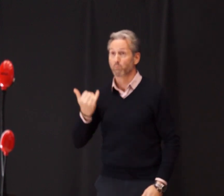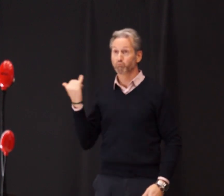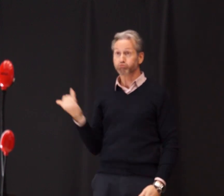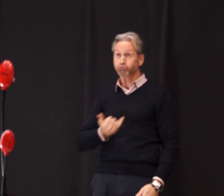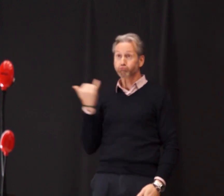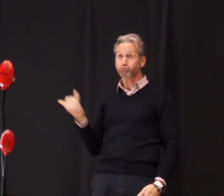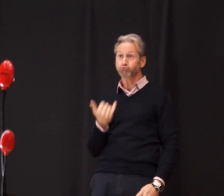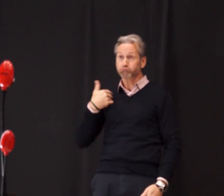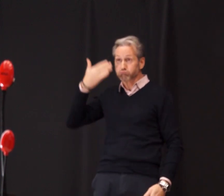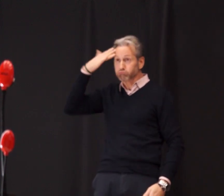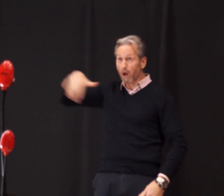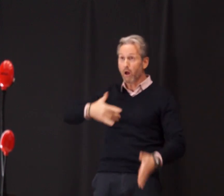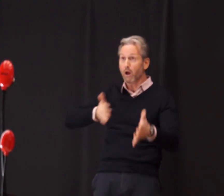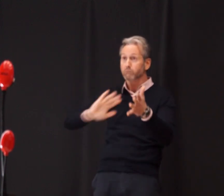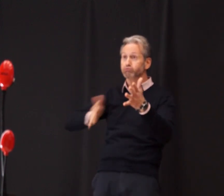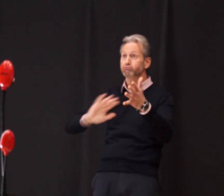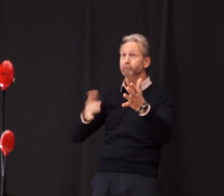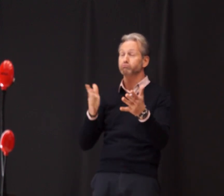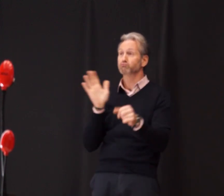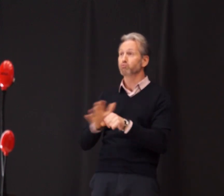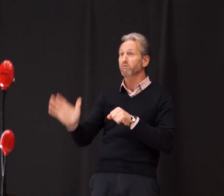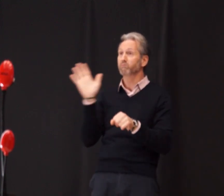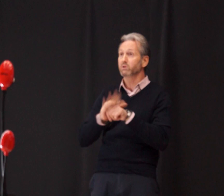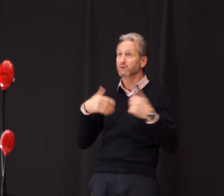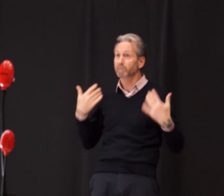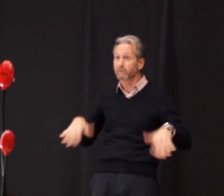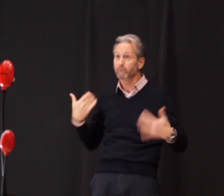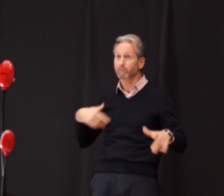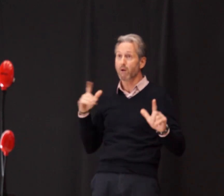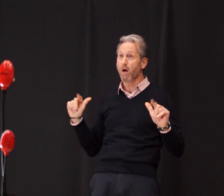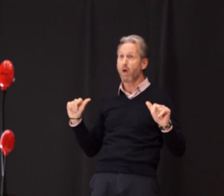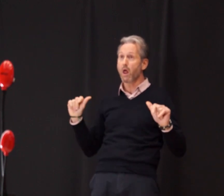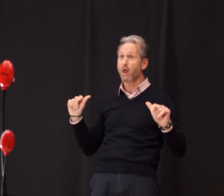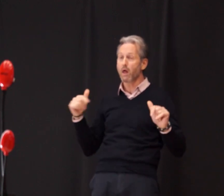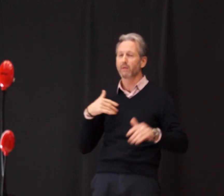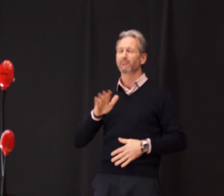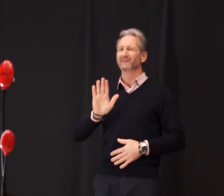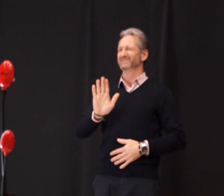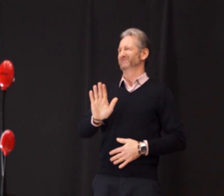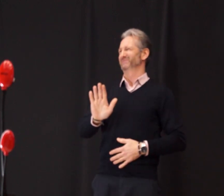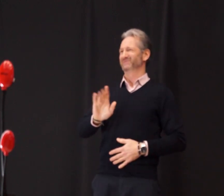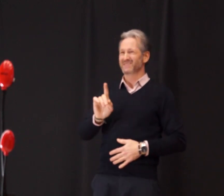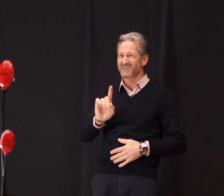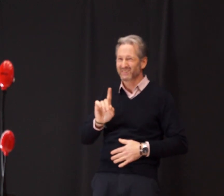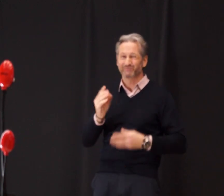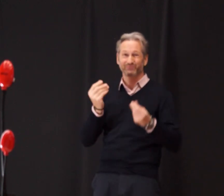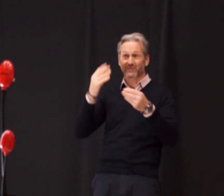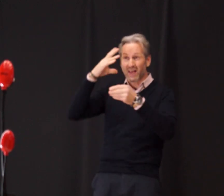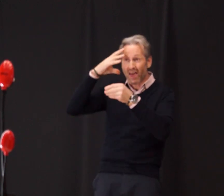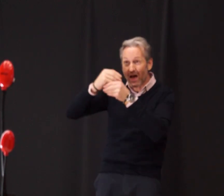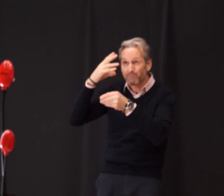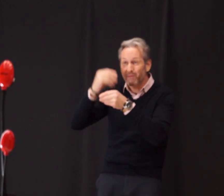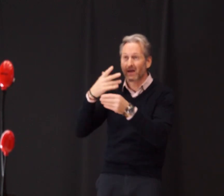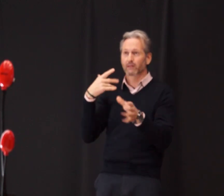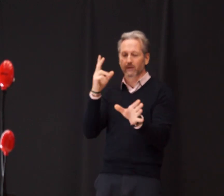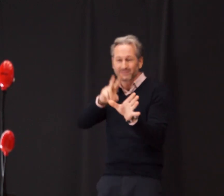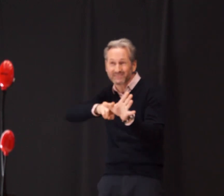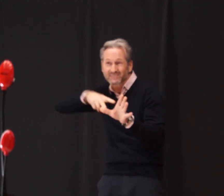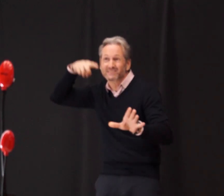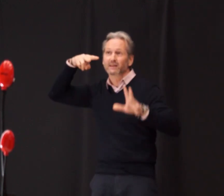La première question qui est souvent posée, c'est pour les enfants, c'est pourquoi dois-je apprendre la langue des signes? Je la connais. Donc il faut déjà arriver à faire passer